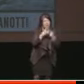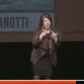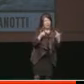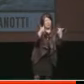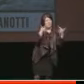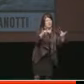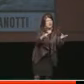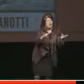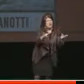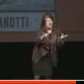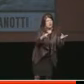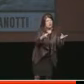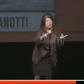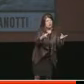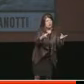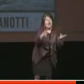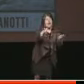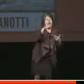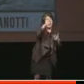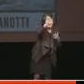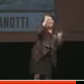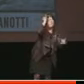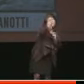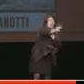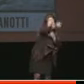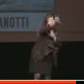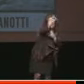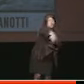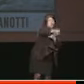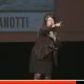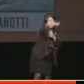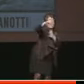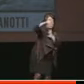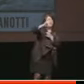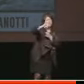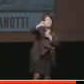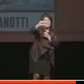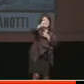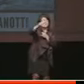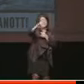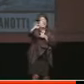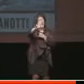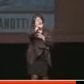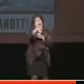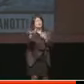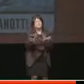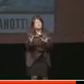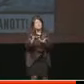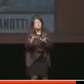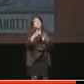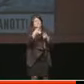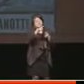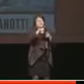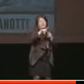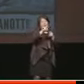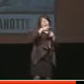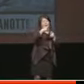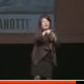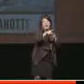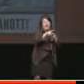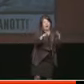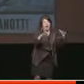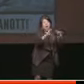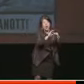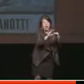nell'angolo quindi si beve anche in questa conferenza stampa al salone ci sarà anche quello che forse a proposito passando il Cile la Spagna andiamo